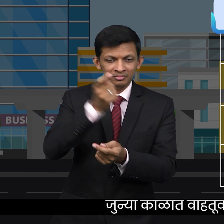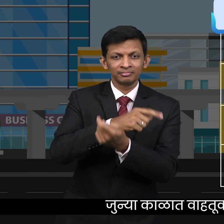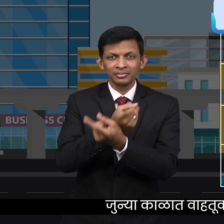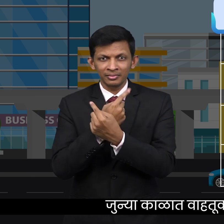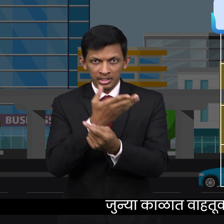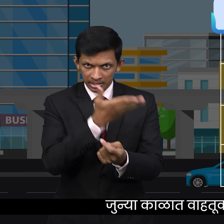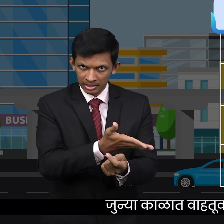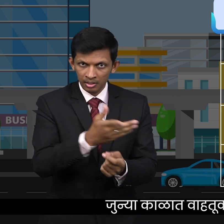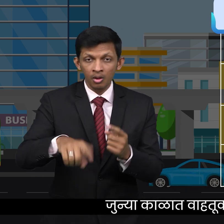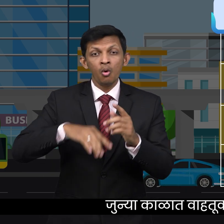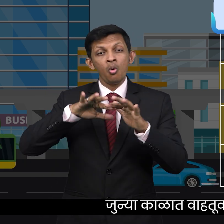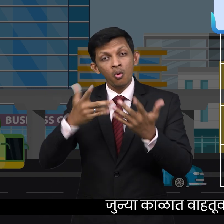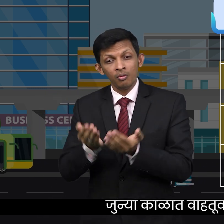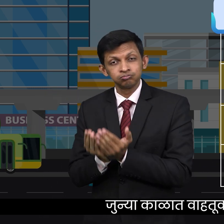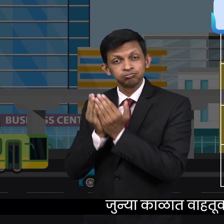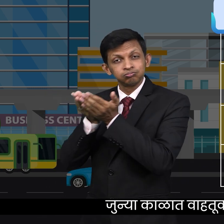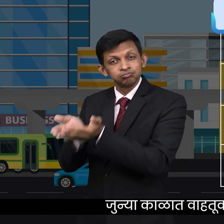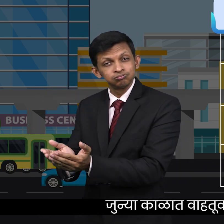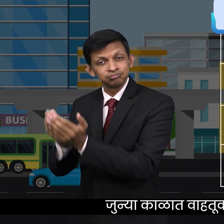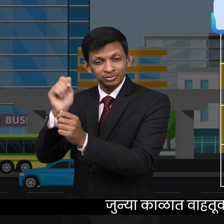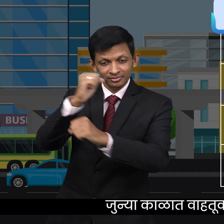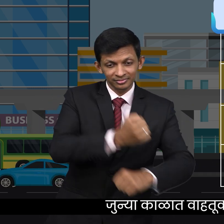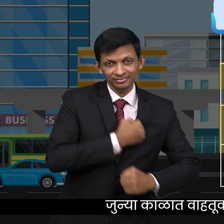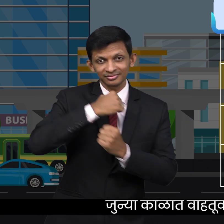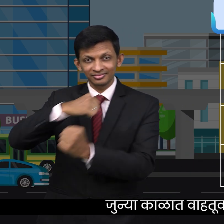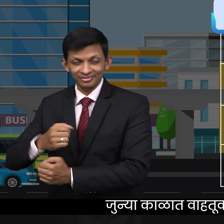घोडागाड्या किंवा होड्या.